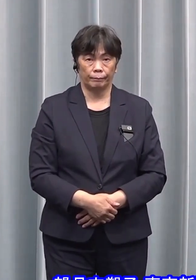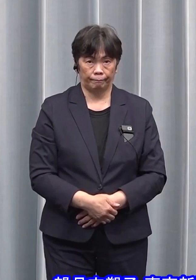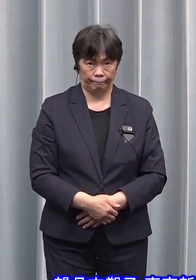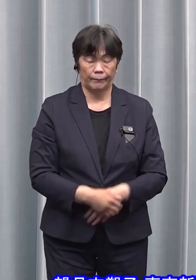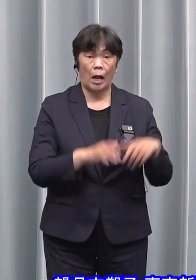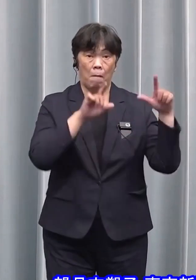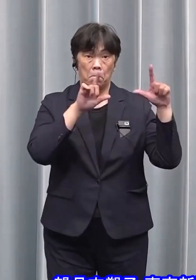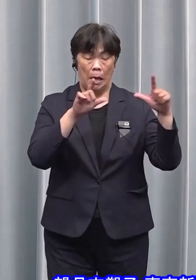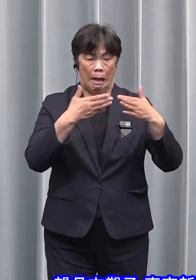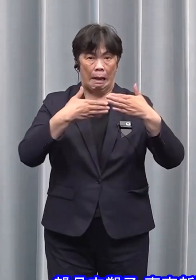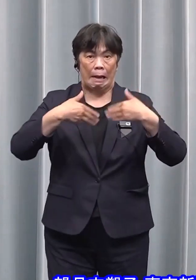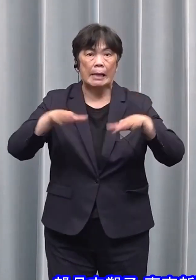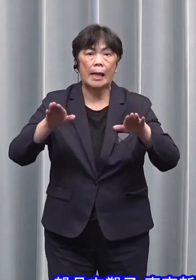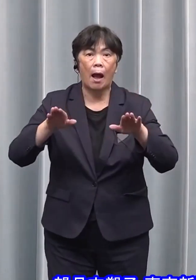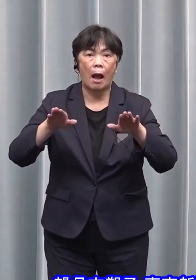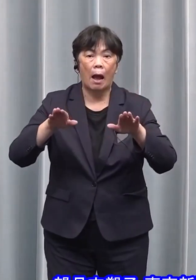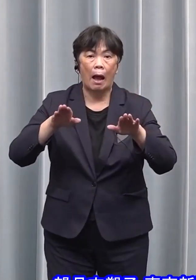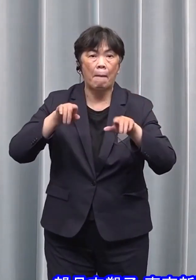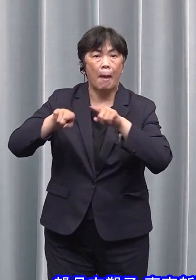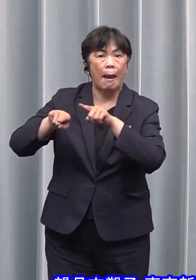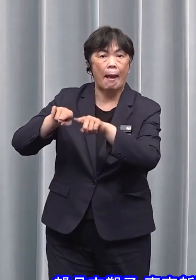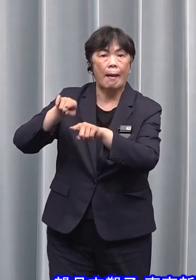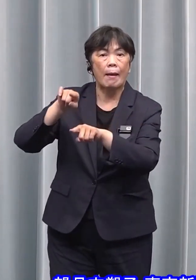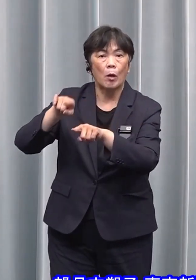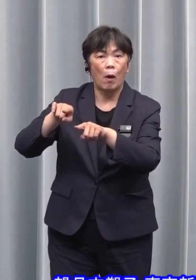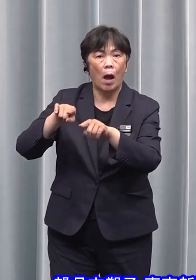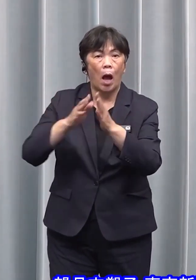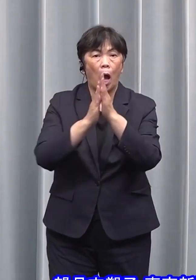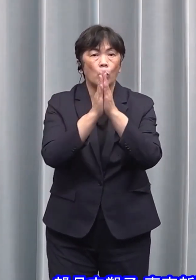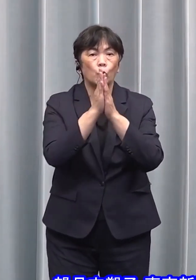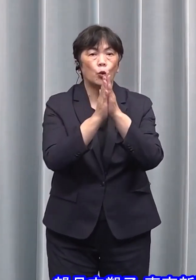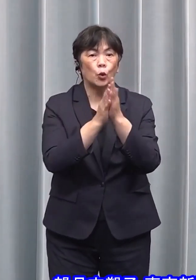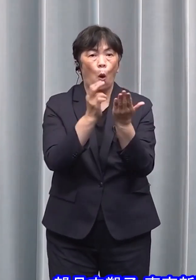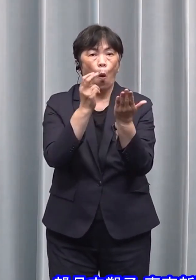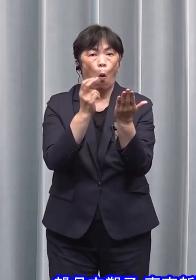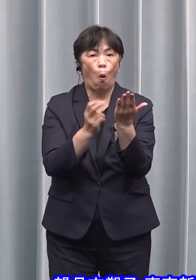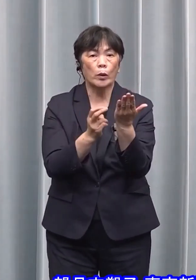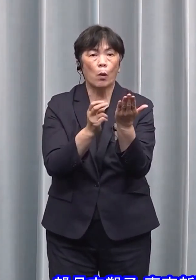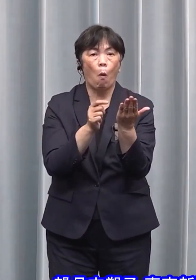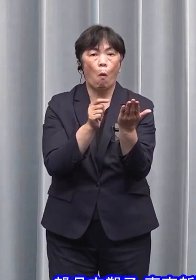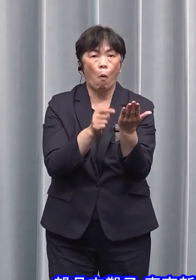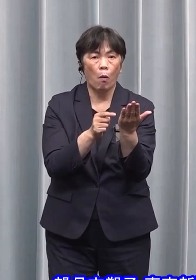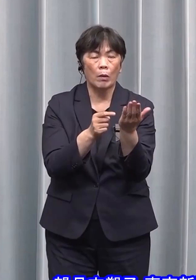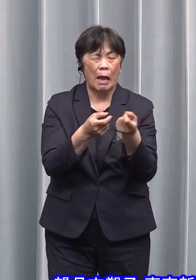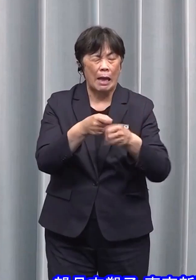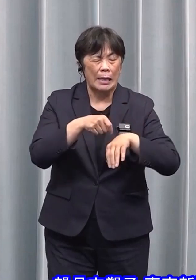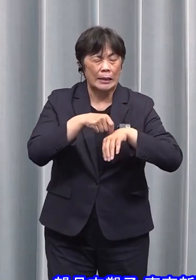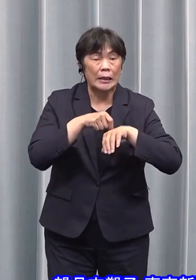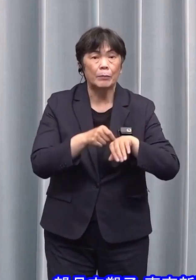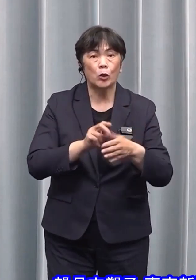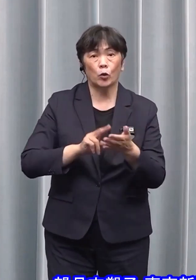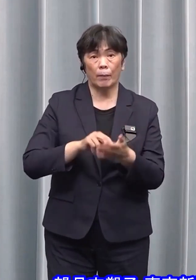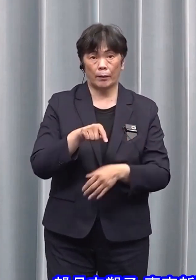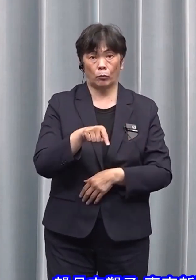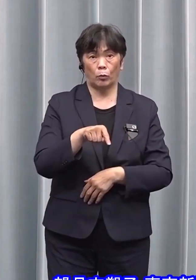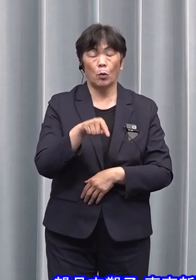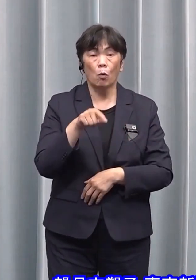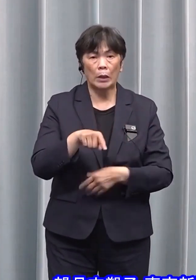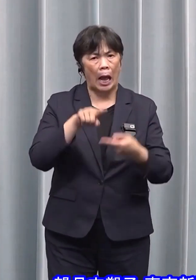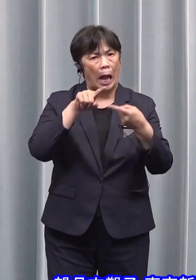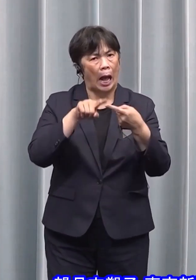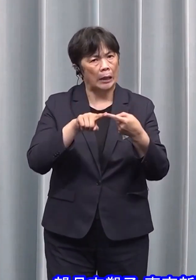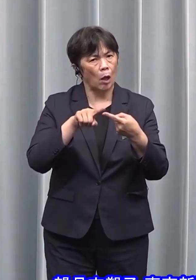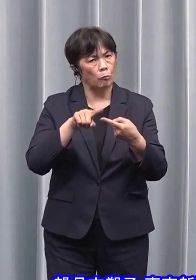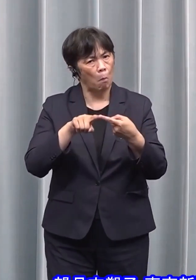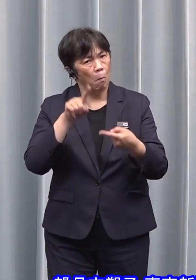解散命令の要件は宗教法人法で厳格に定められており、この要件に該当するかどう